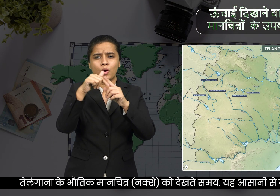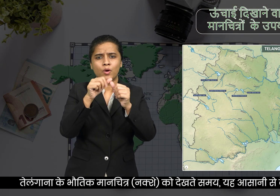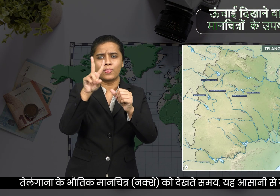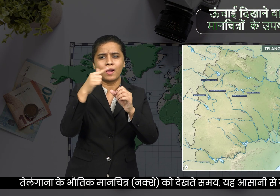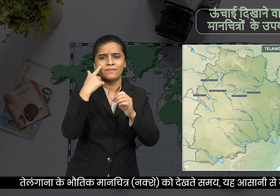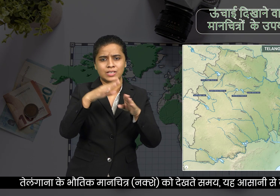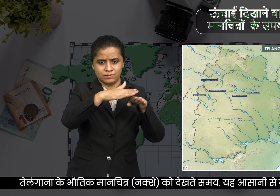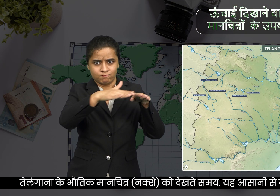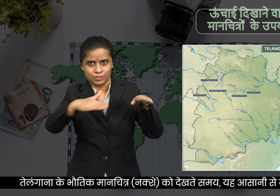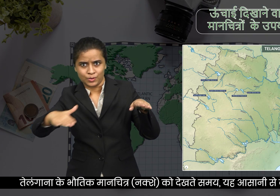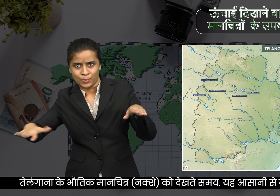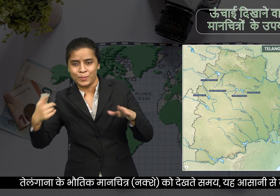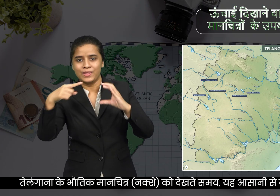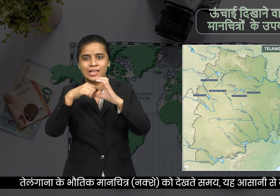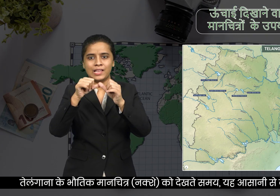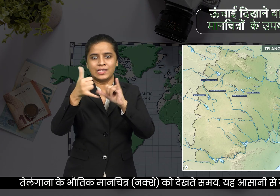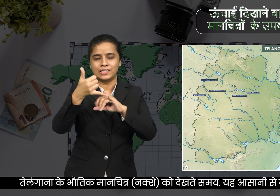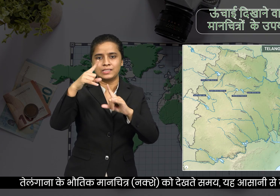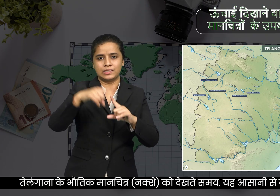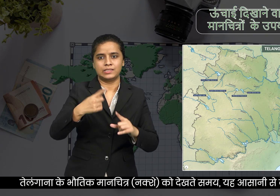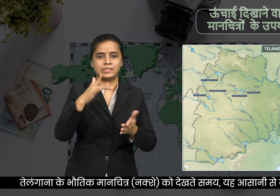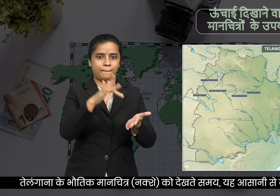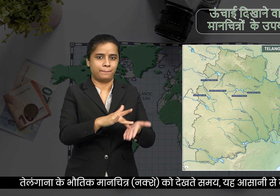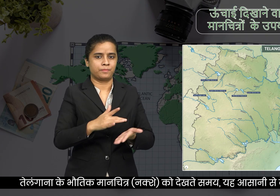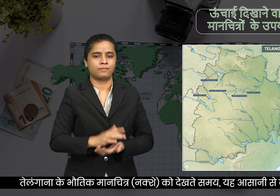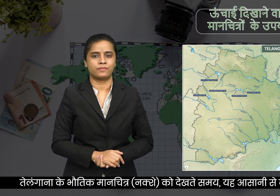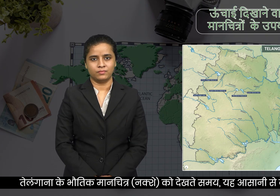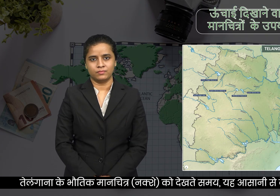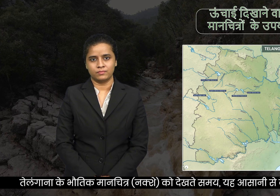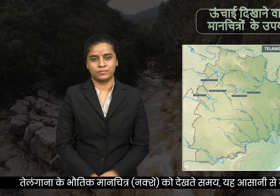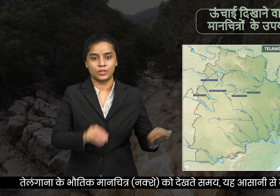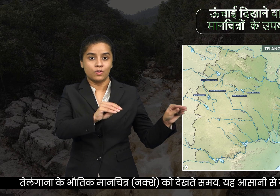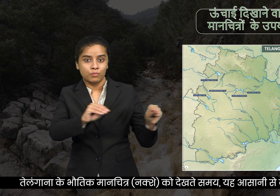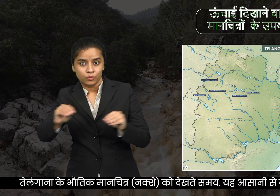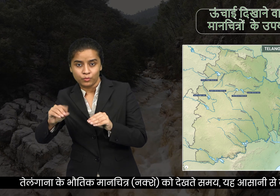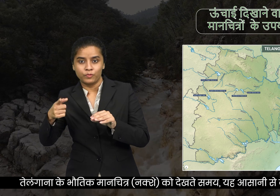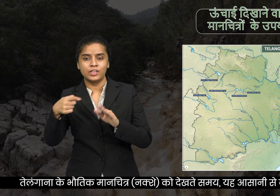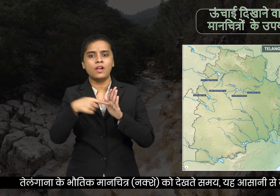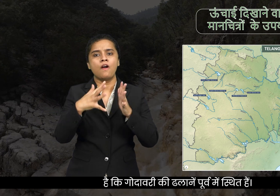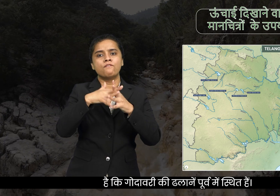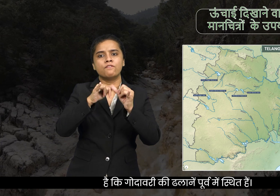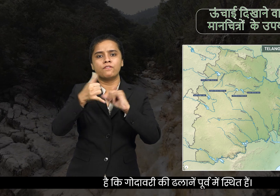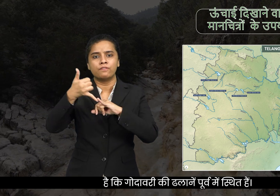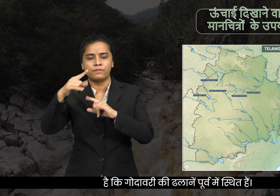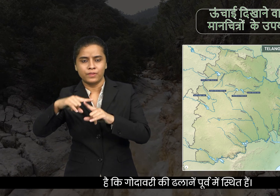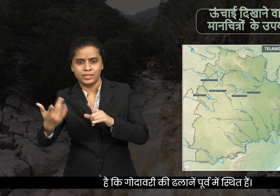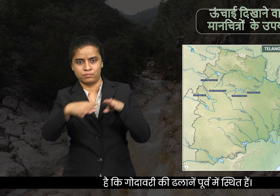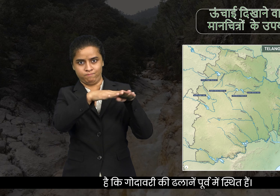तेलंगाना के भौतिक मानचित्र या नक्शे को देखते समय यह आसानी से देखा जा सकता है कि गोदावरी